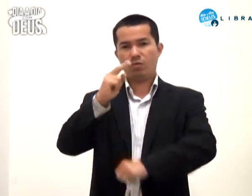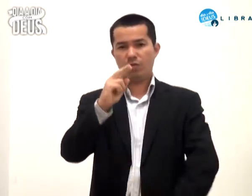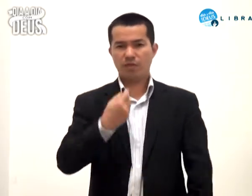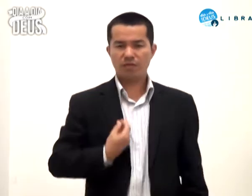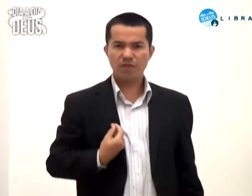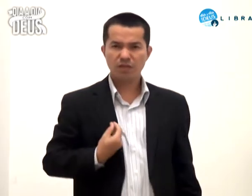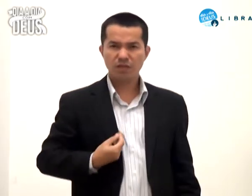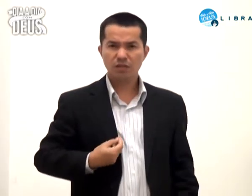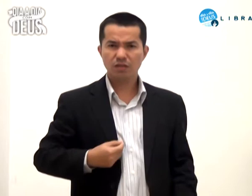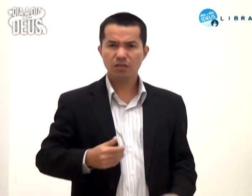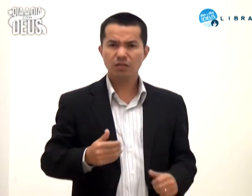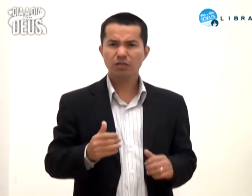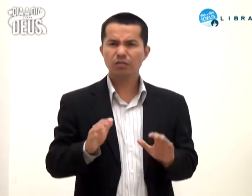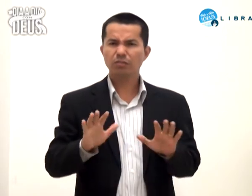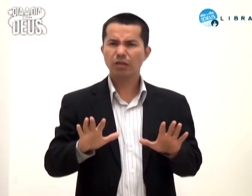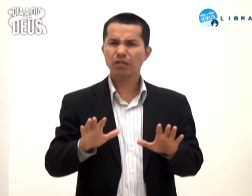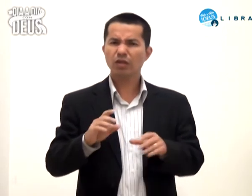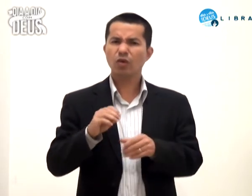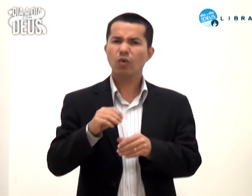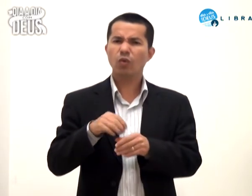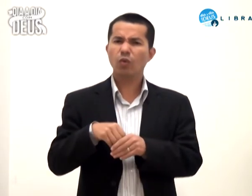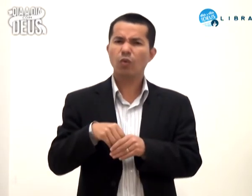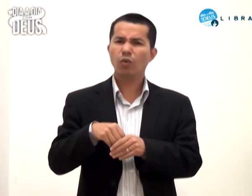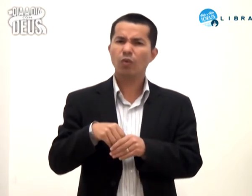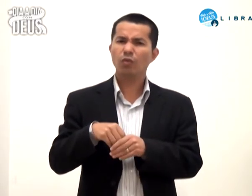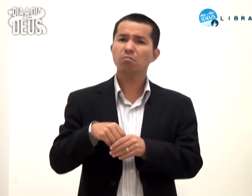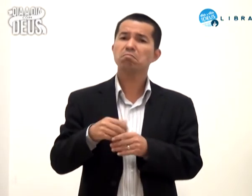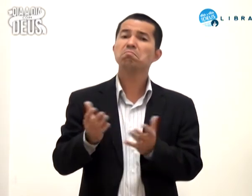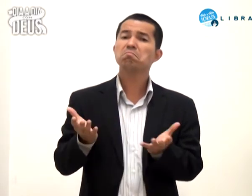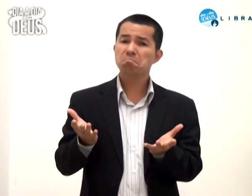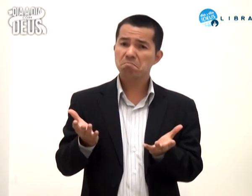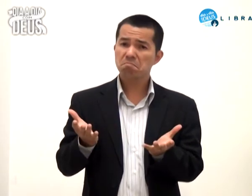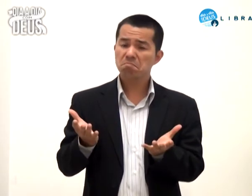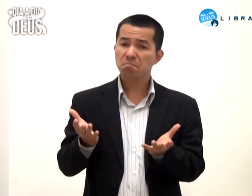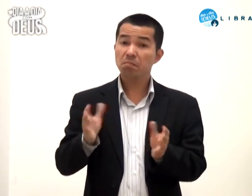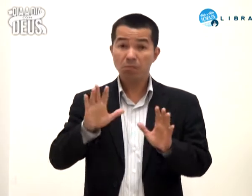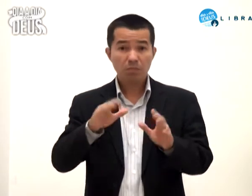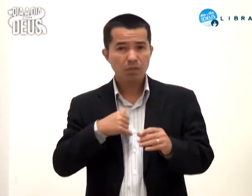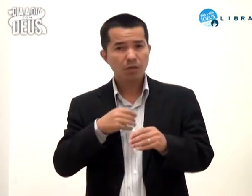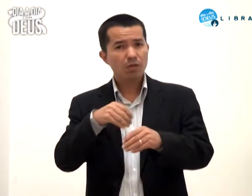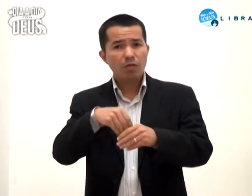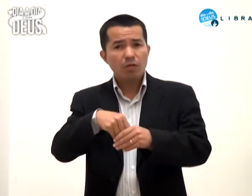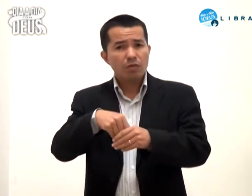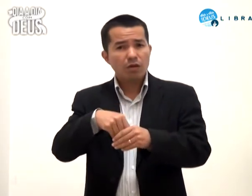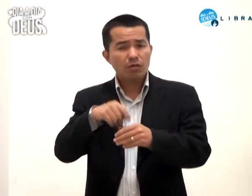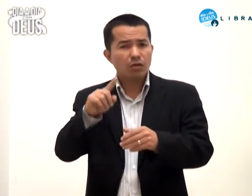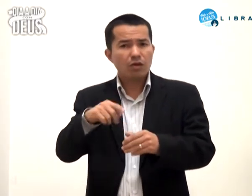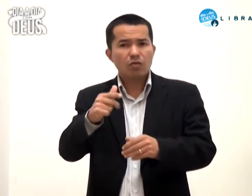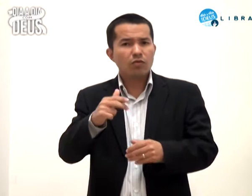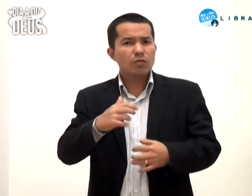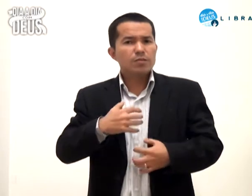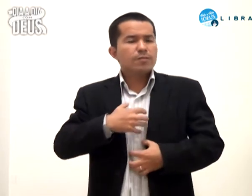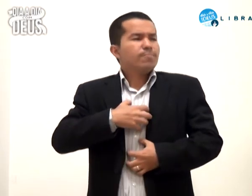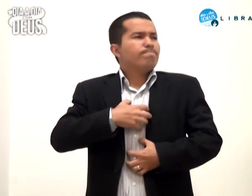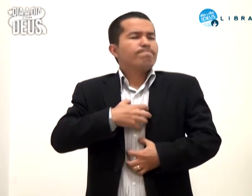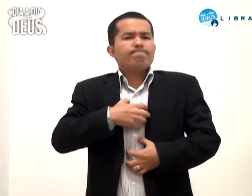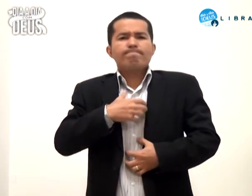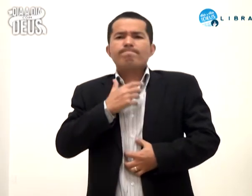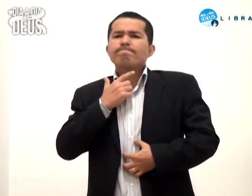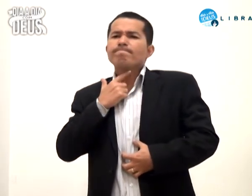os nossos bens. Mas as ofertas são a expressão do nosso louvor,